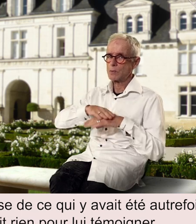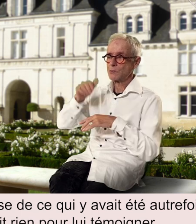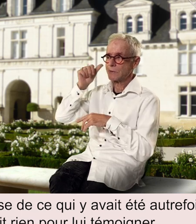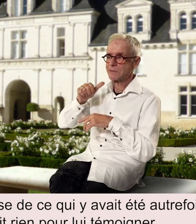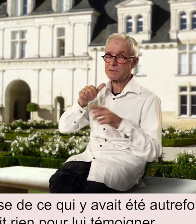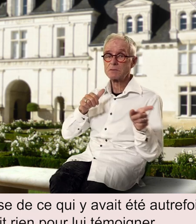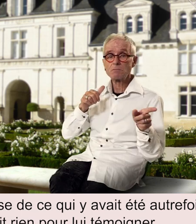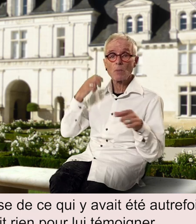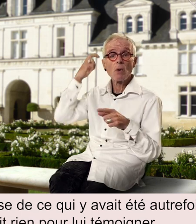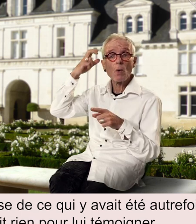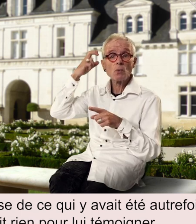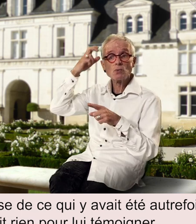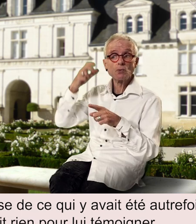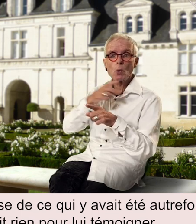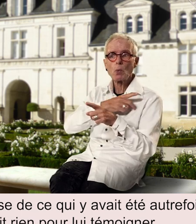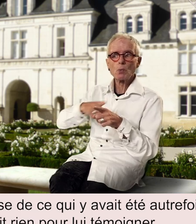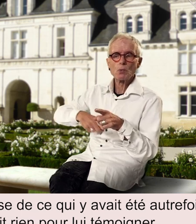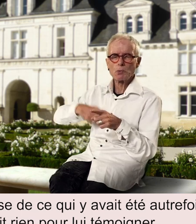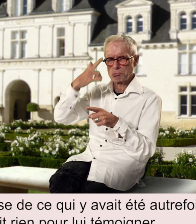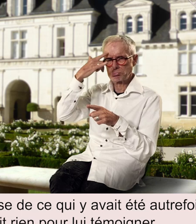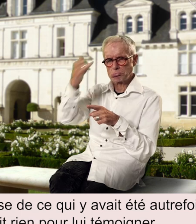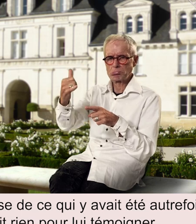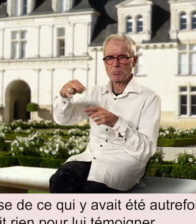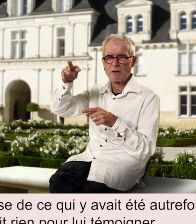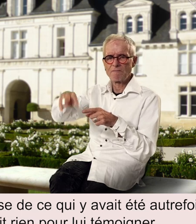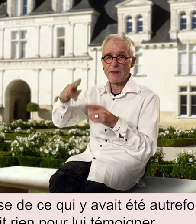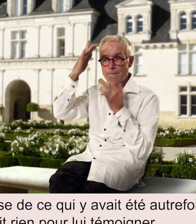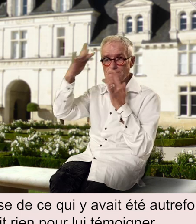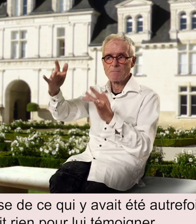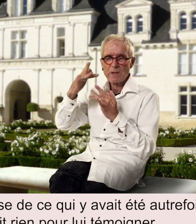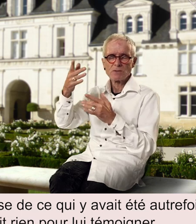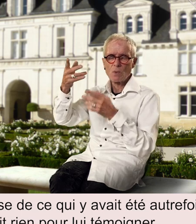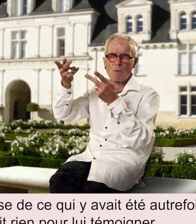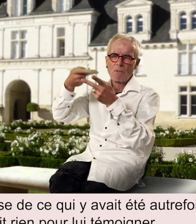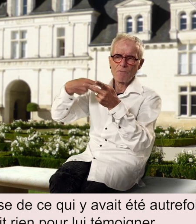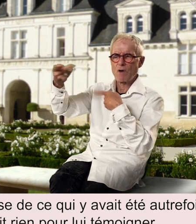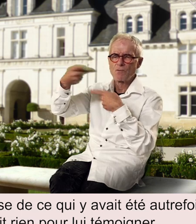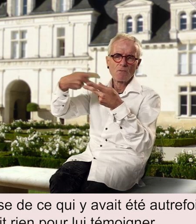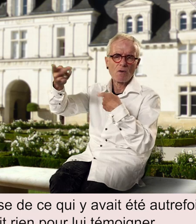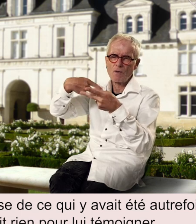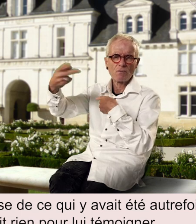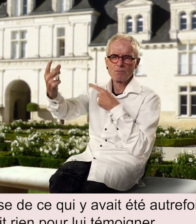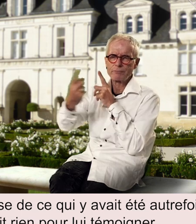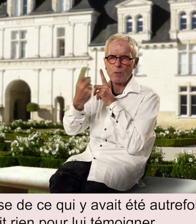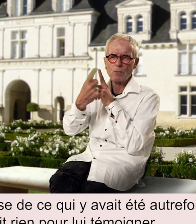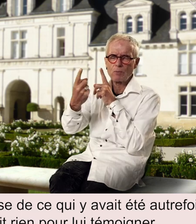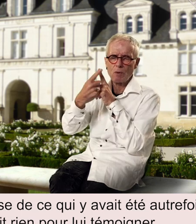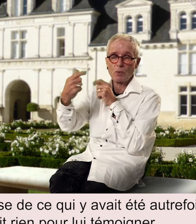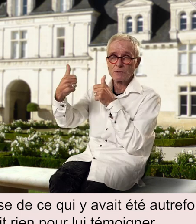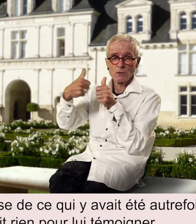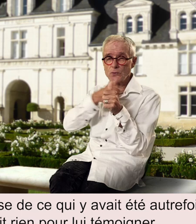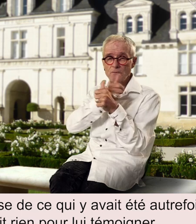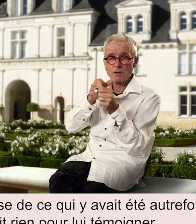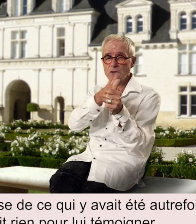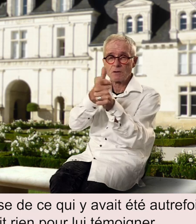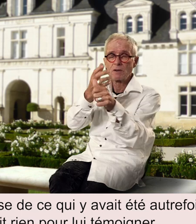Le duc d'Anjou, de son côté, qui n'oubliait rien pour lui témoigner sa passion en tous les lieux où il la pouvait voir, et qui la suivait